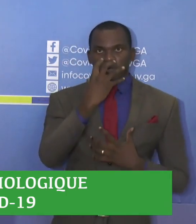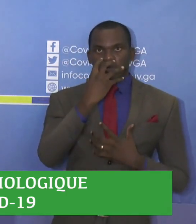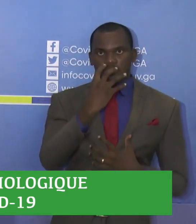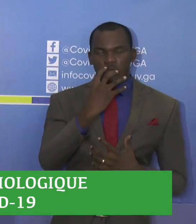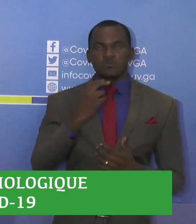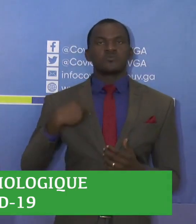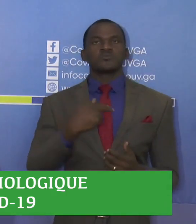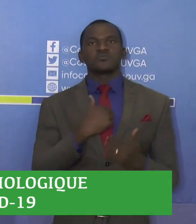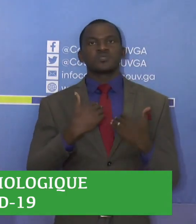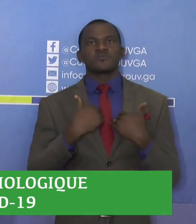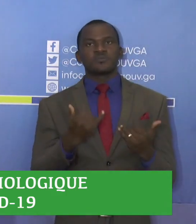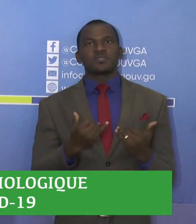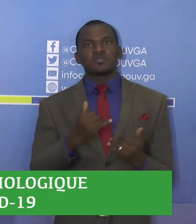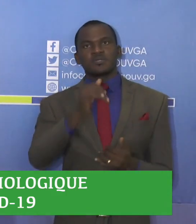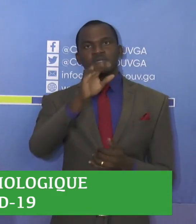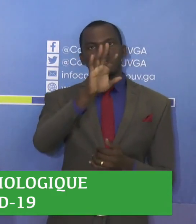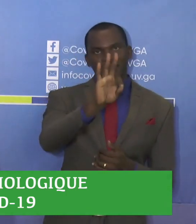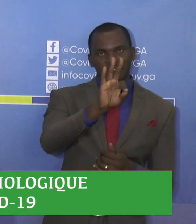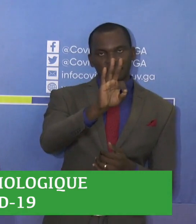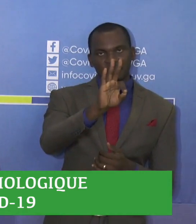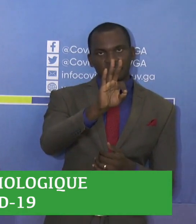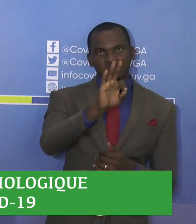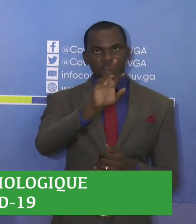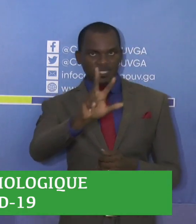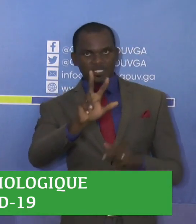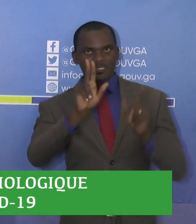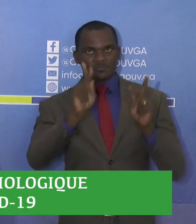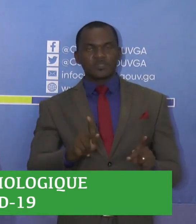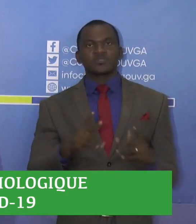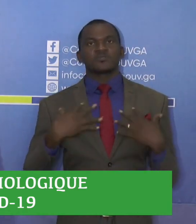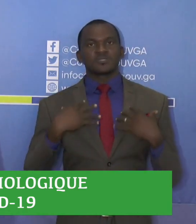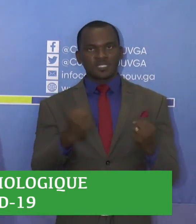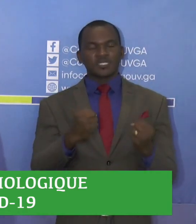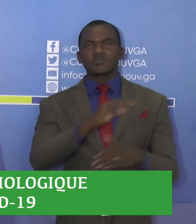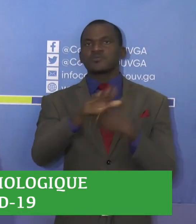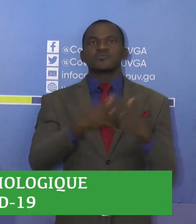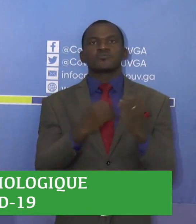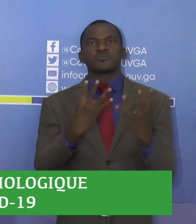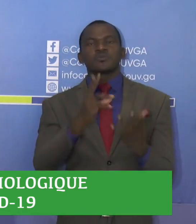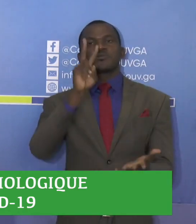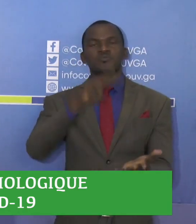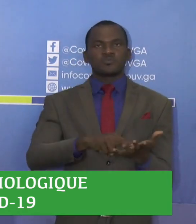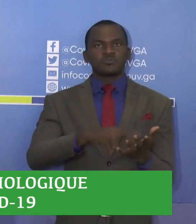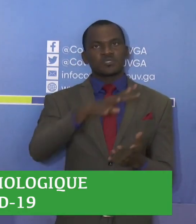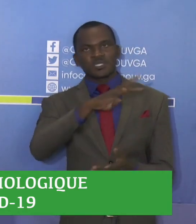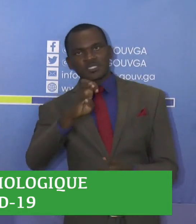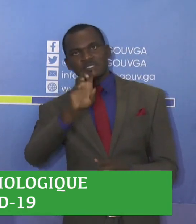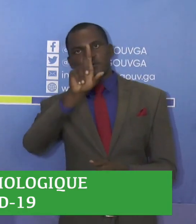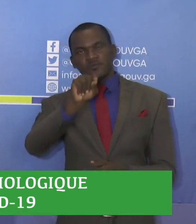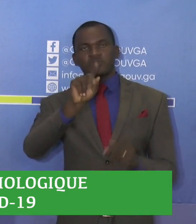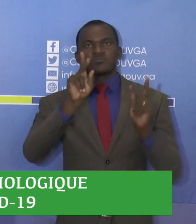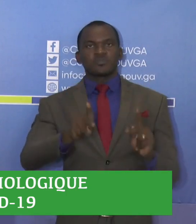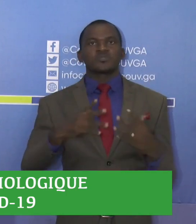avons enregistré 93 nouvelles guérisons, ce qui porte à 2420